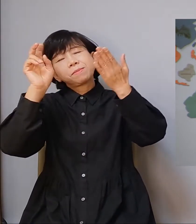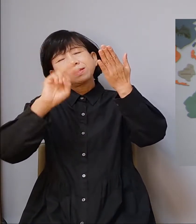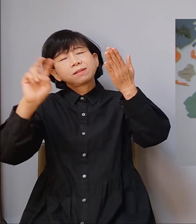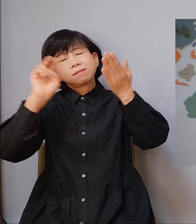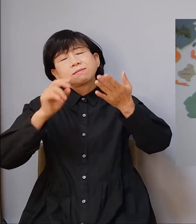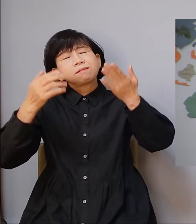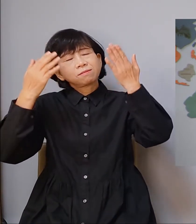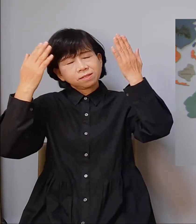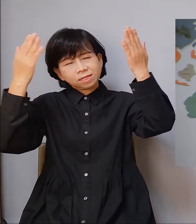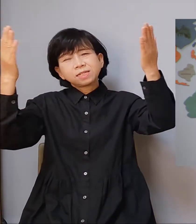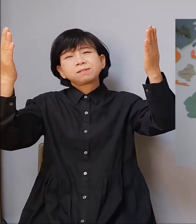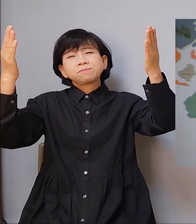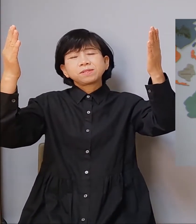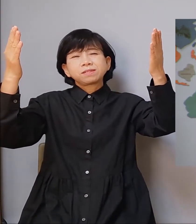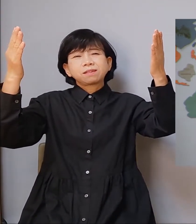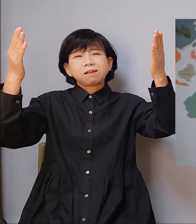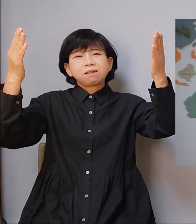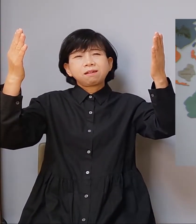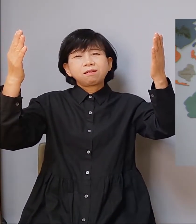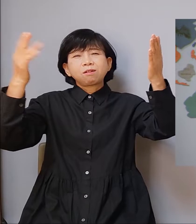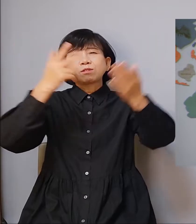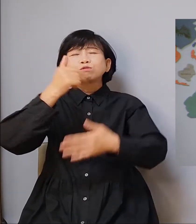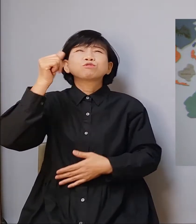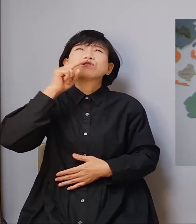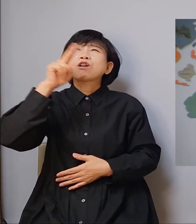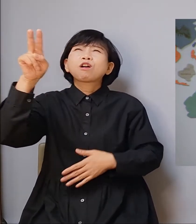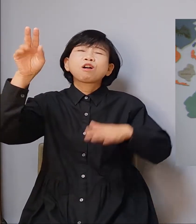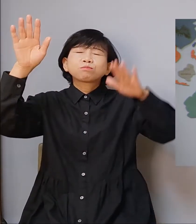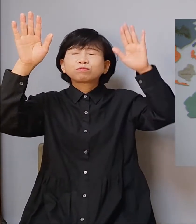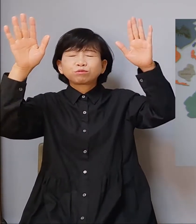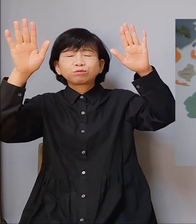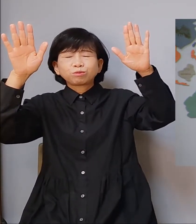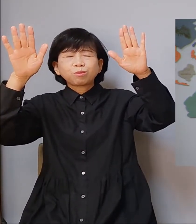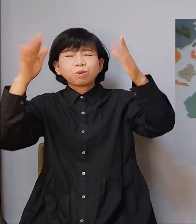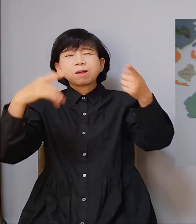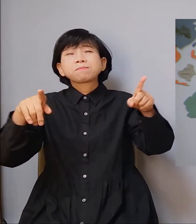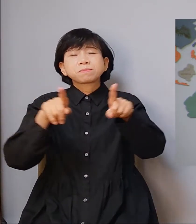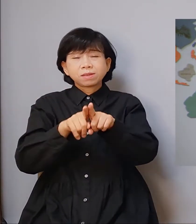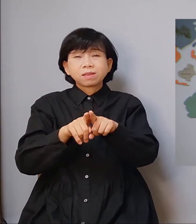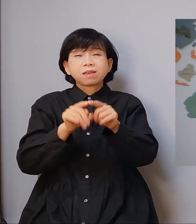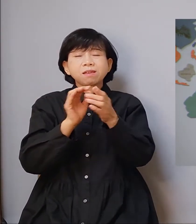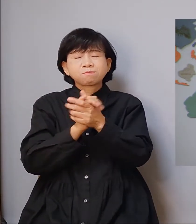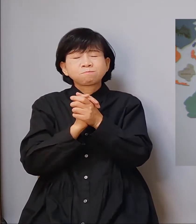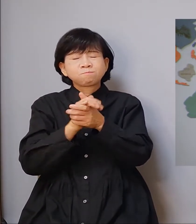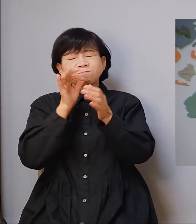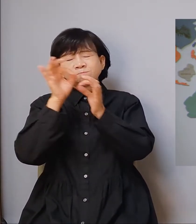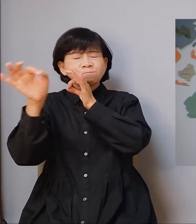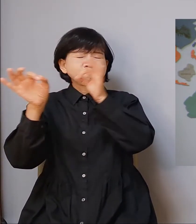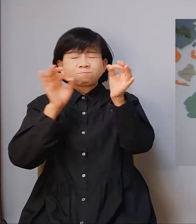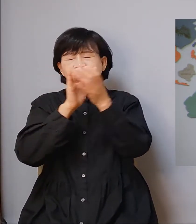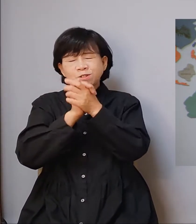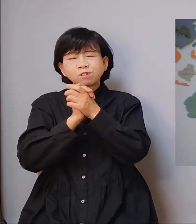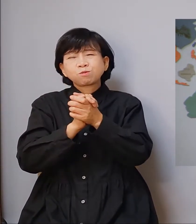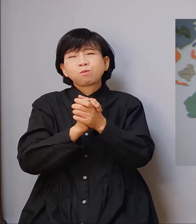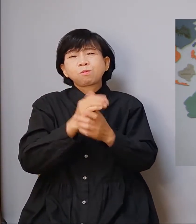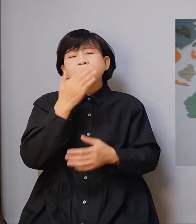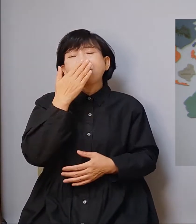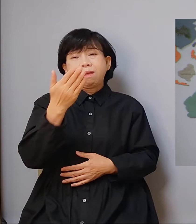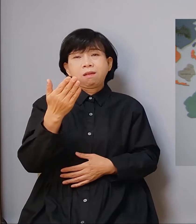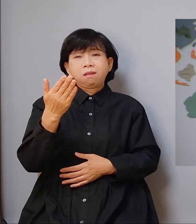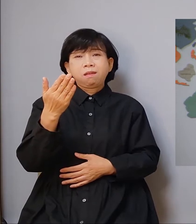합니다. 두 손을 번쩍 들고 주여 삼창하면서 함께 성도들과 통성으로 기도할 수도